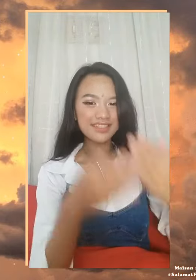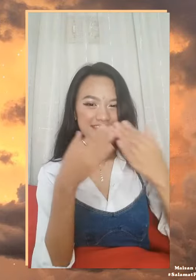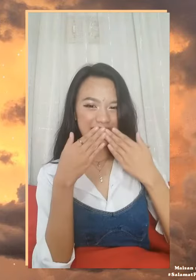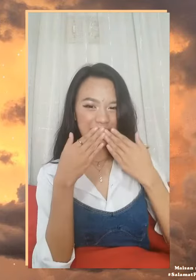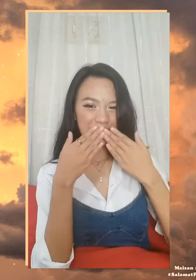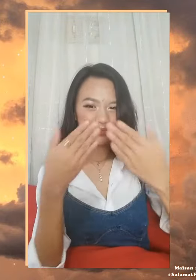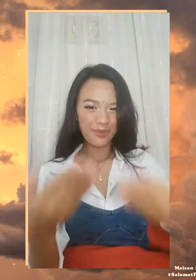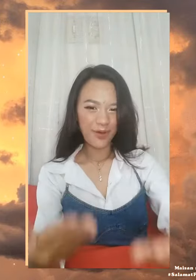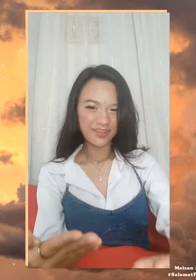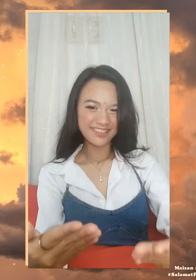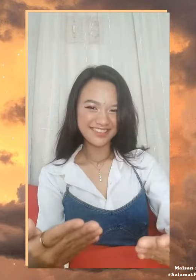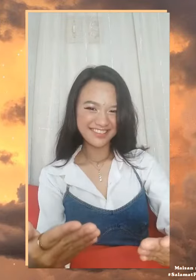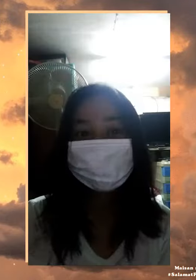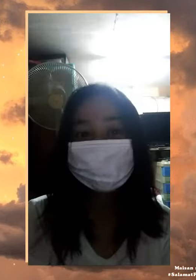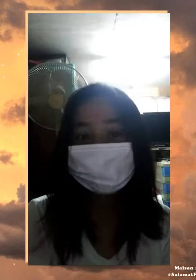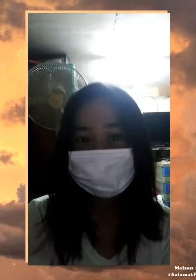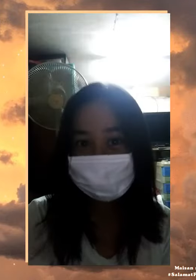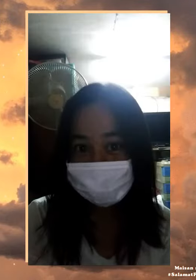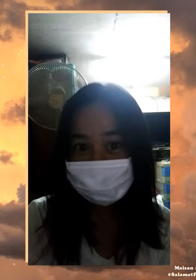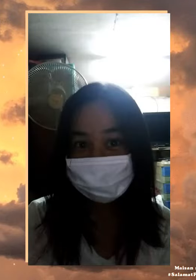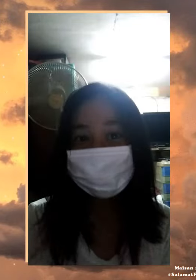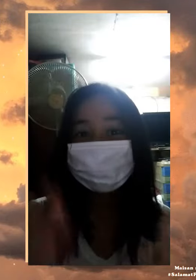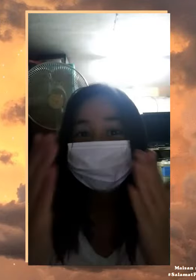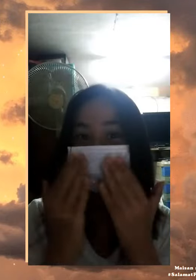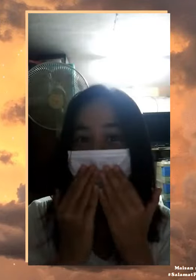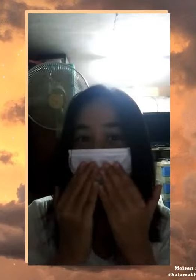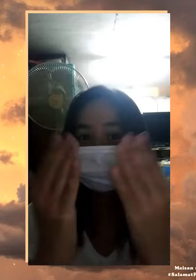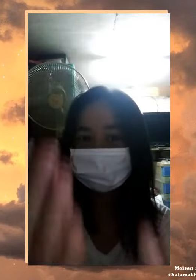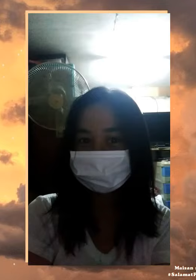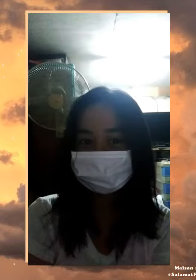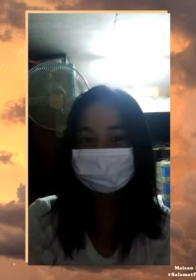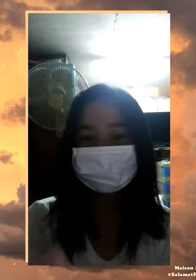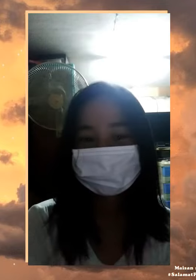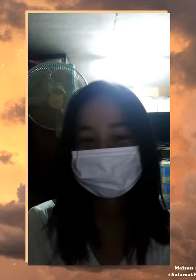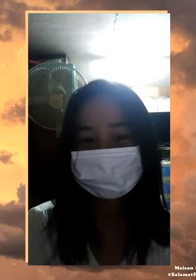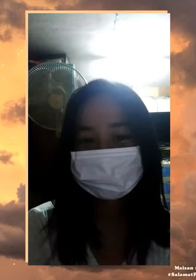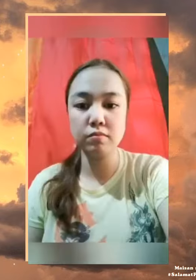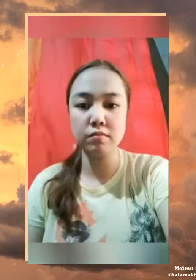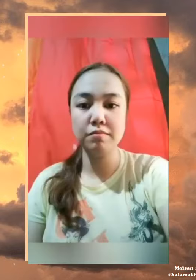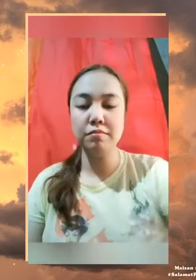Maraming salamat po. Salamat po.